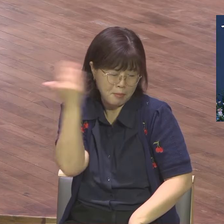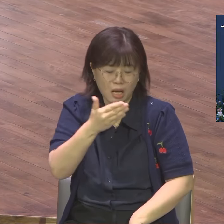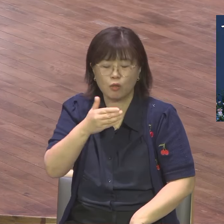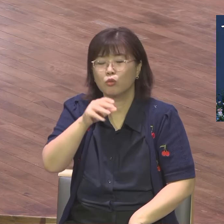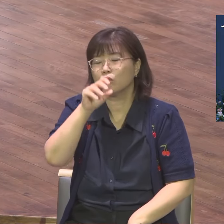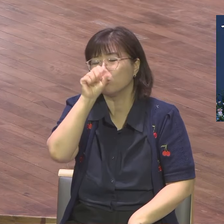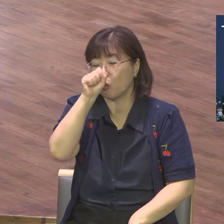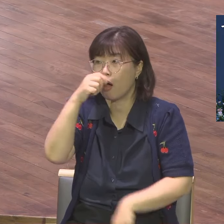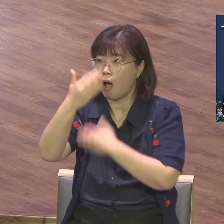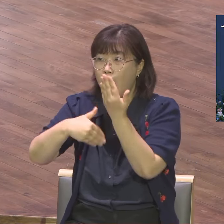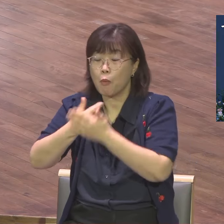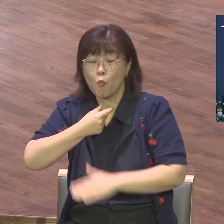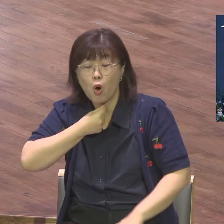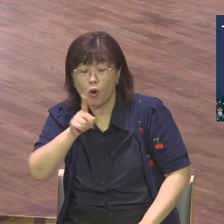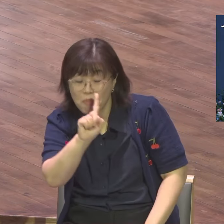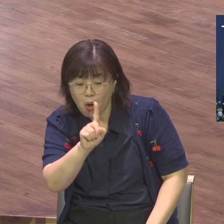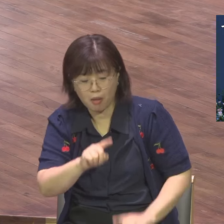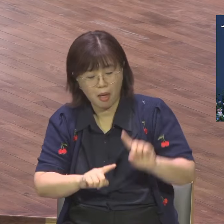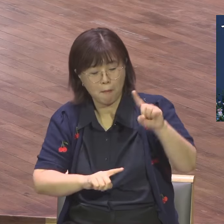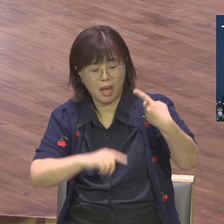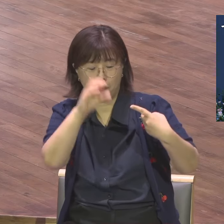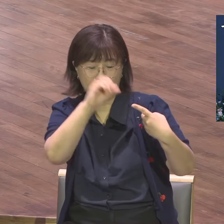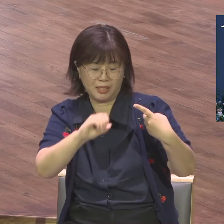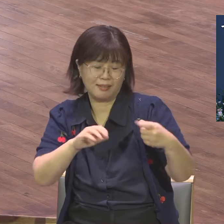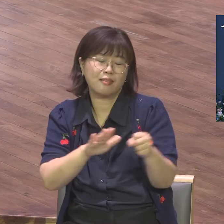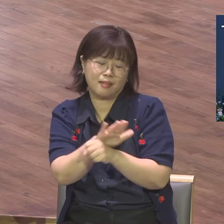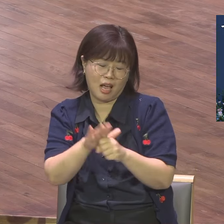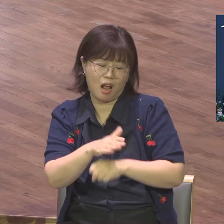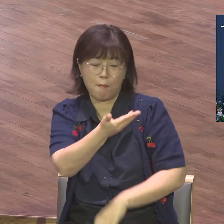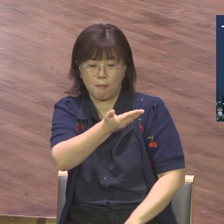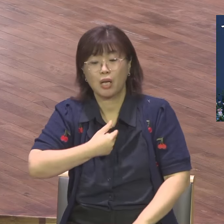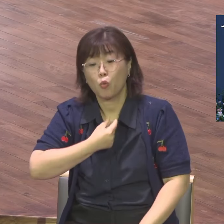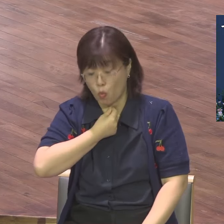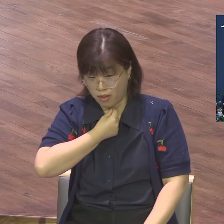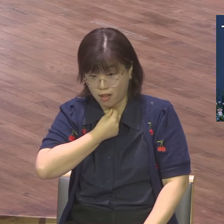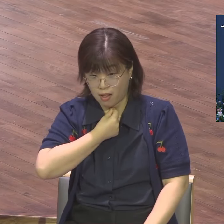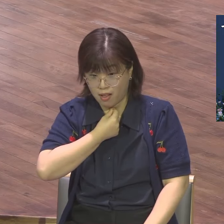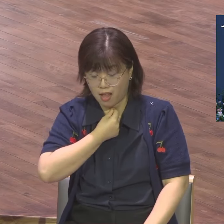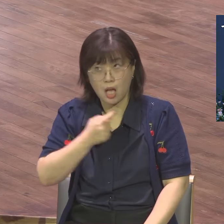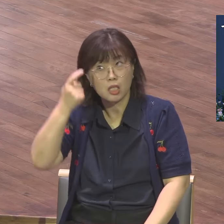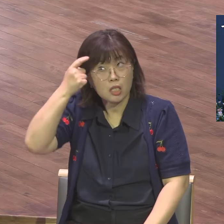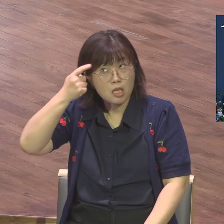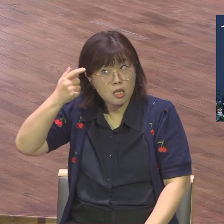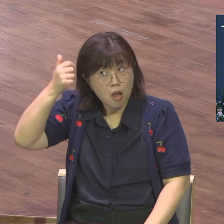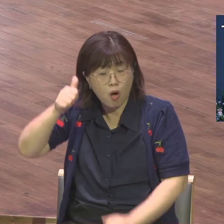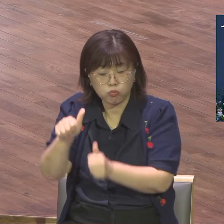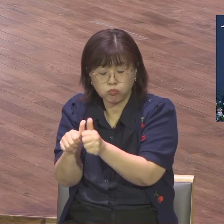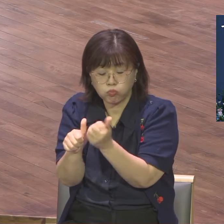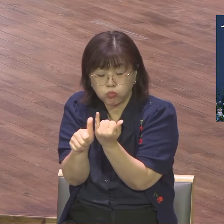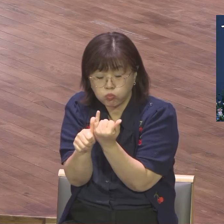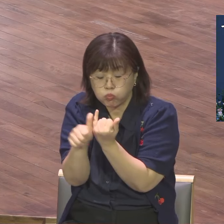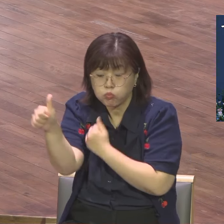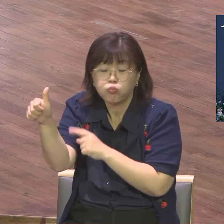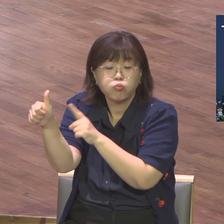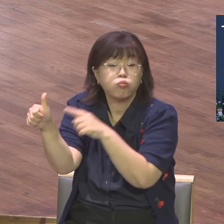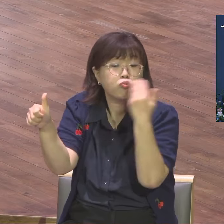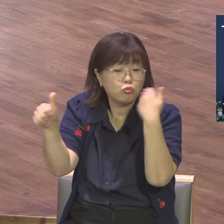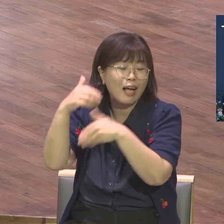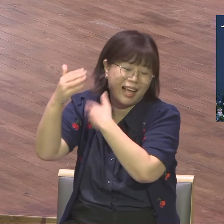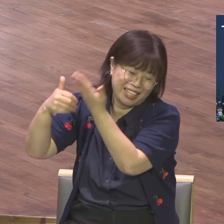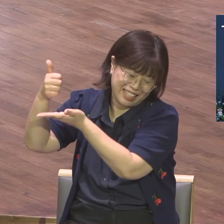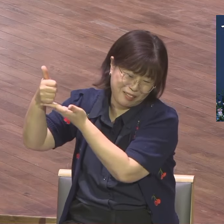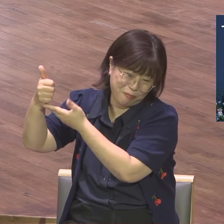우리가 신랑 되신 예수님 그러잖아요. 우리의 영적 신랑이 누구냐? 우리 신부예요. 영적 신랑이